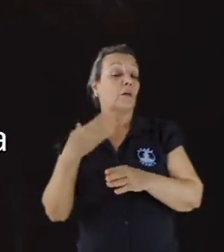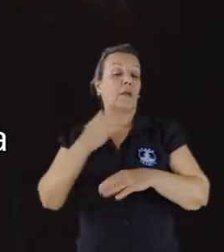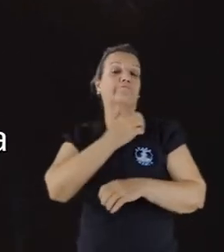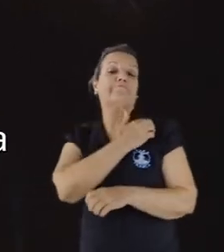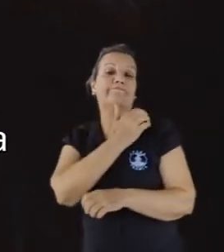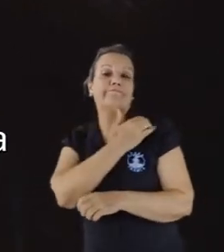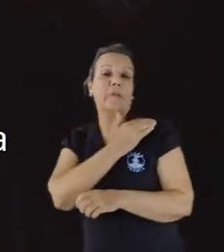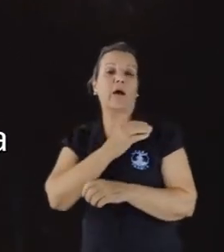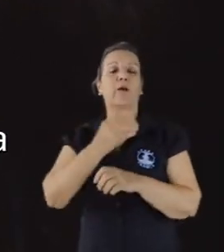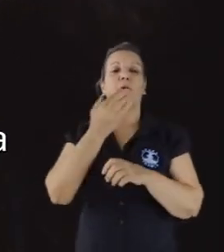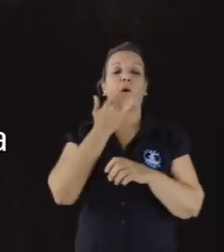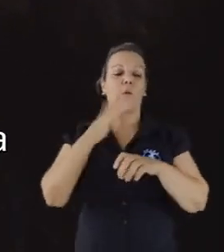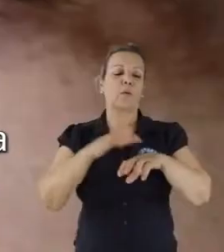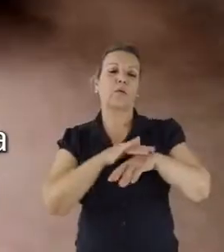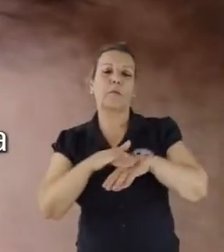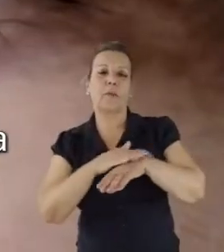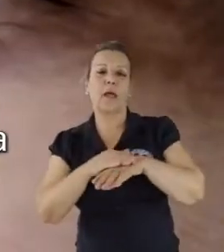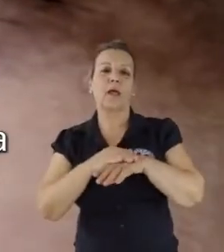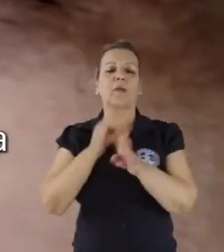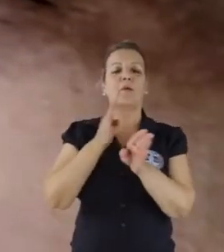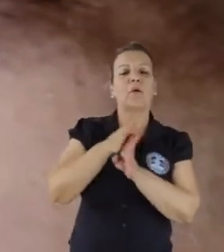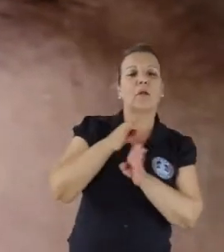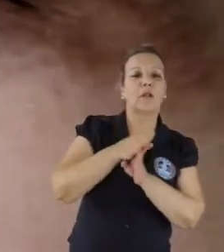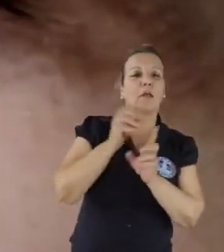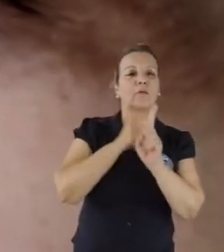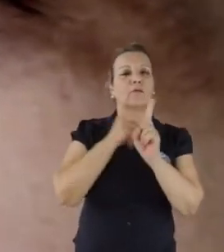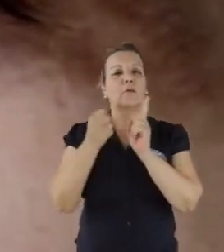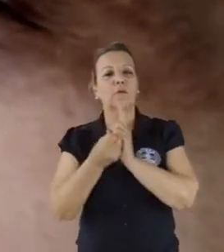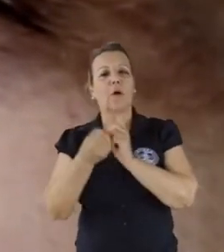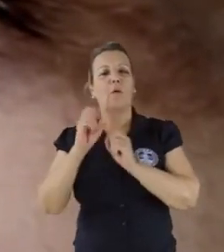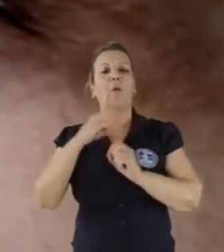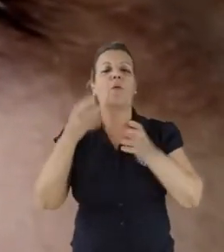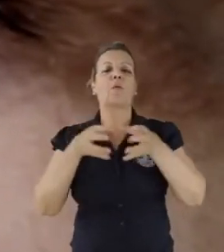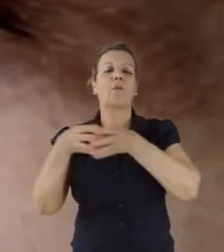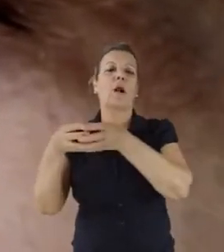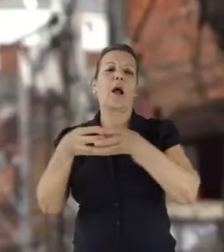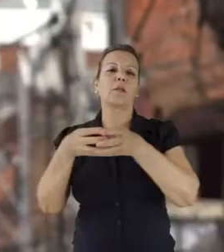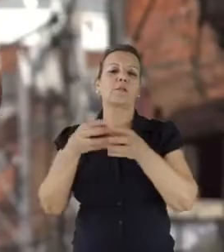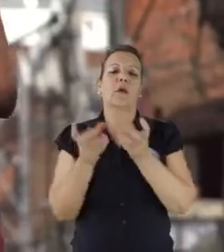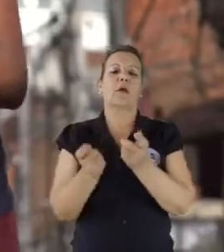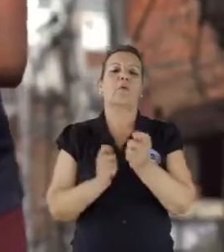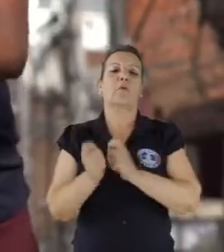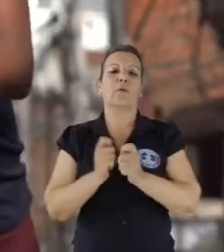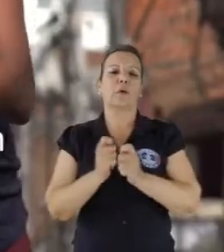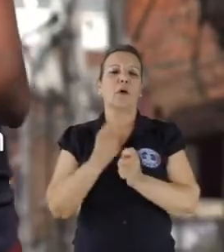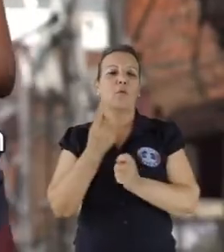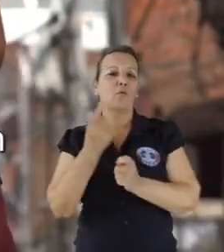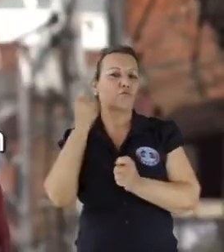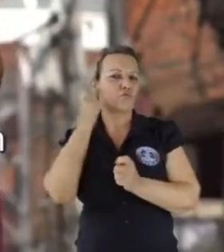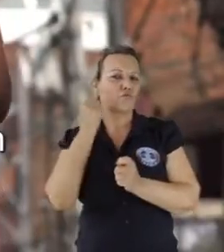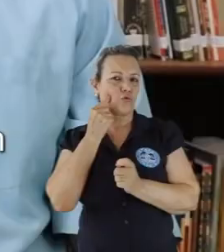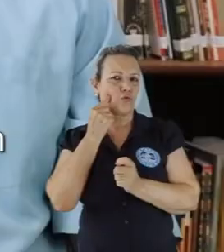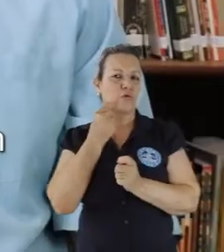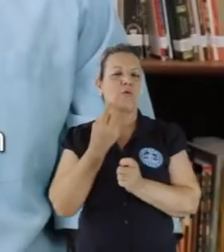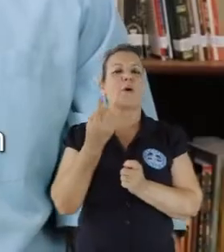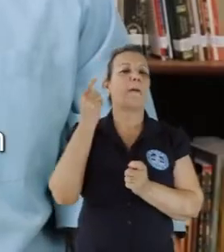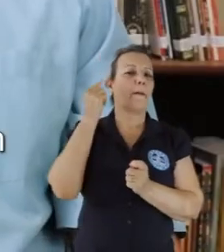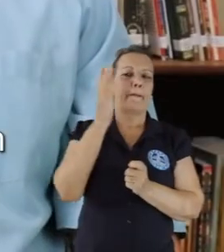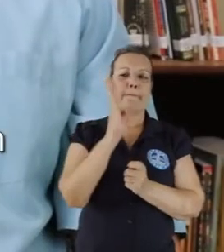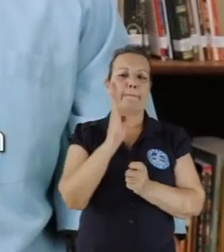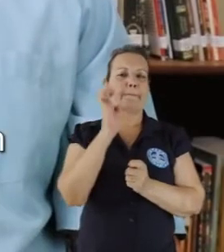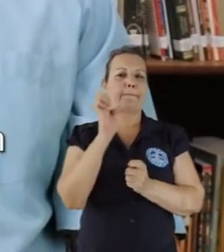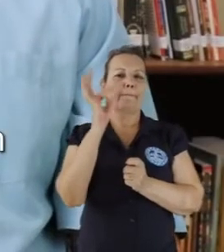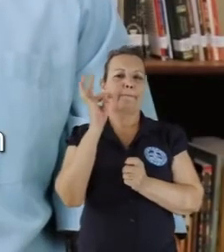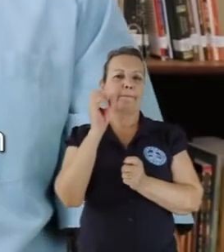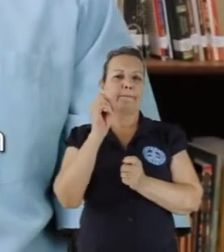vem acompanhada de preconceitos com a cor da pele, orientação social ou classe econômica? Um